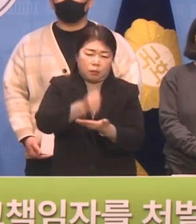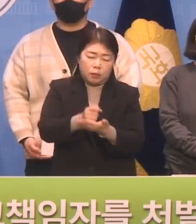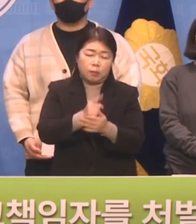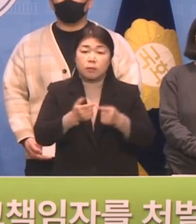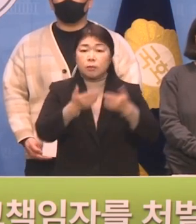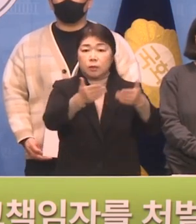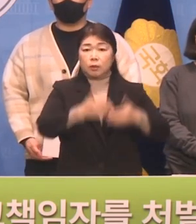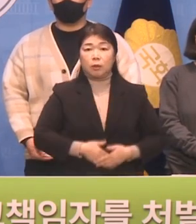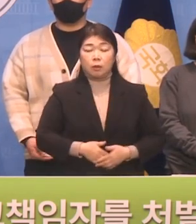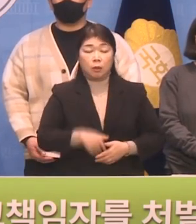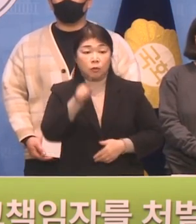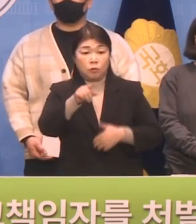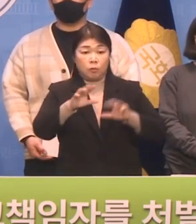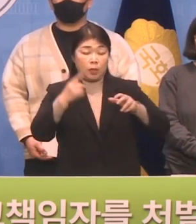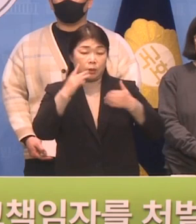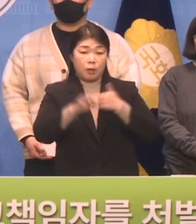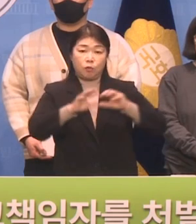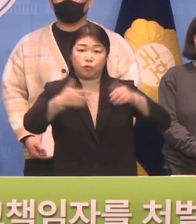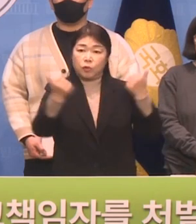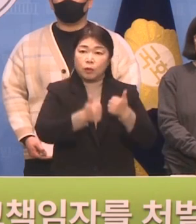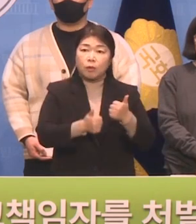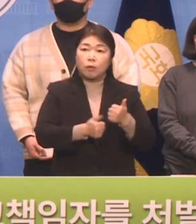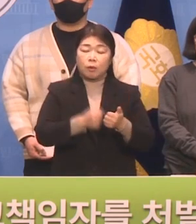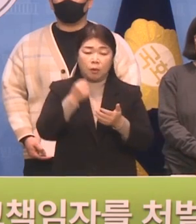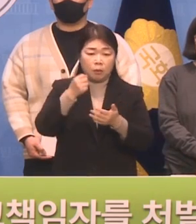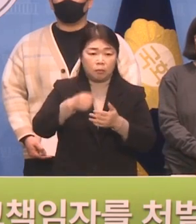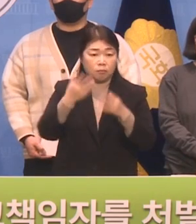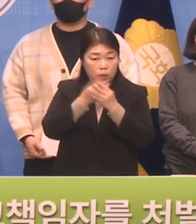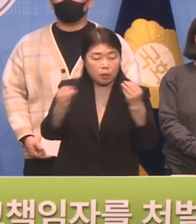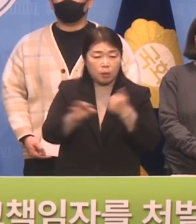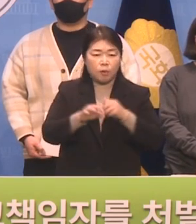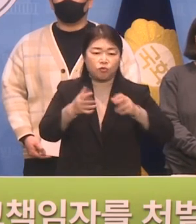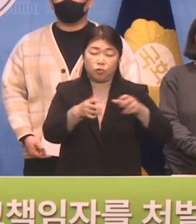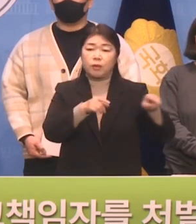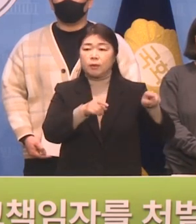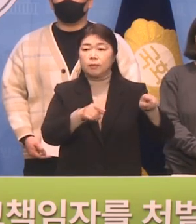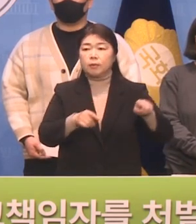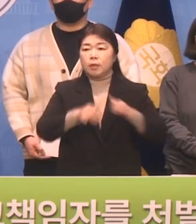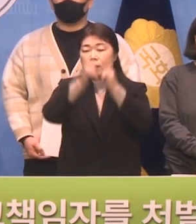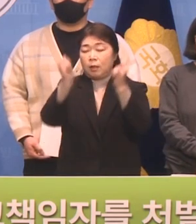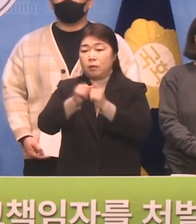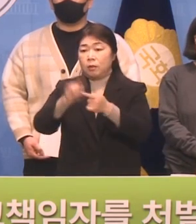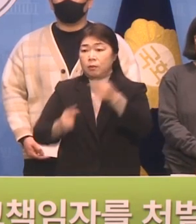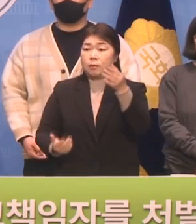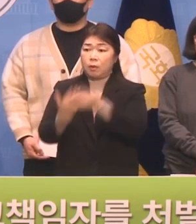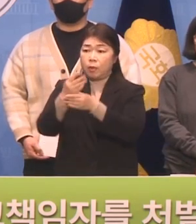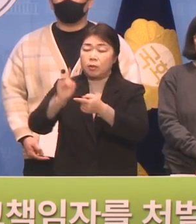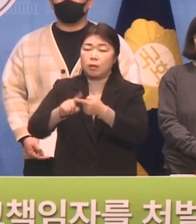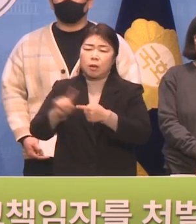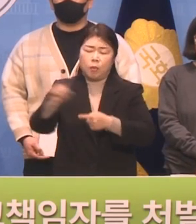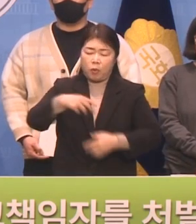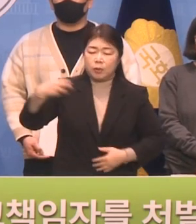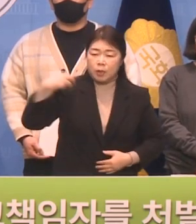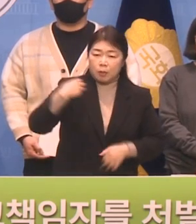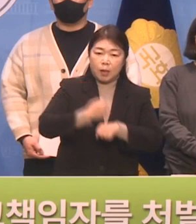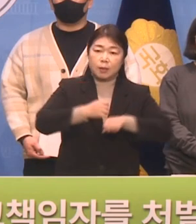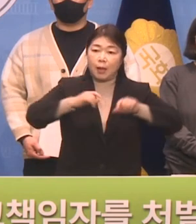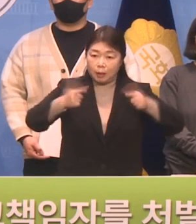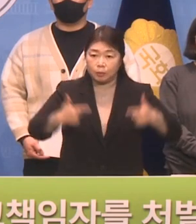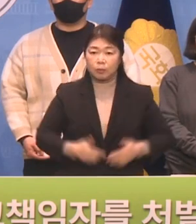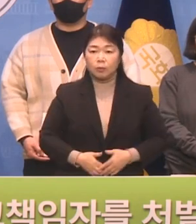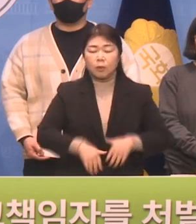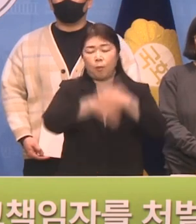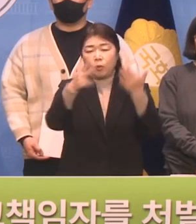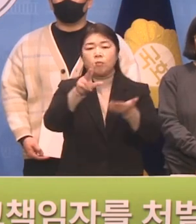이 문제를 외면한다면 국가는 사회적 참사에 대한 어떤 책임도 지지 않은 채 그 모든